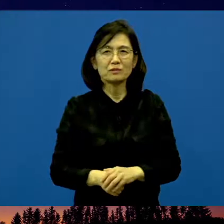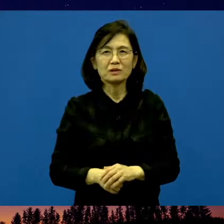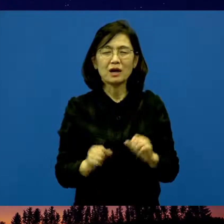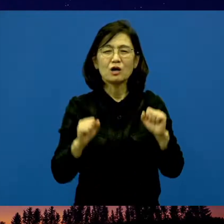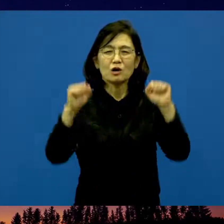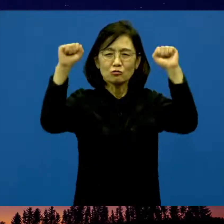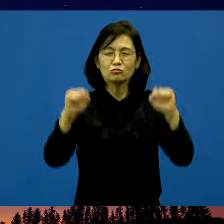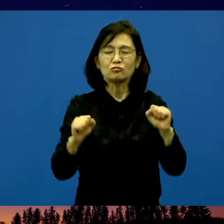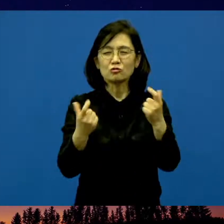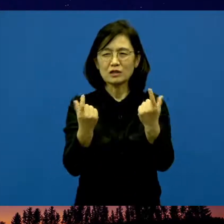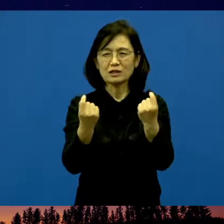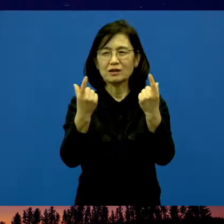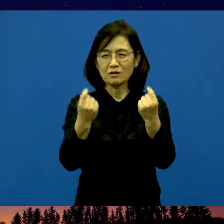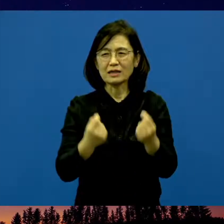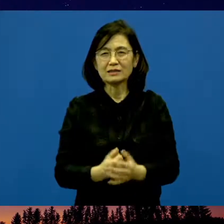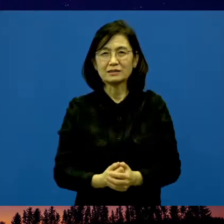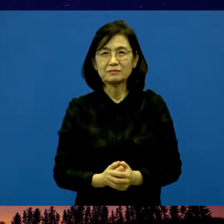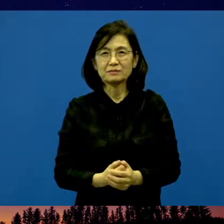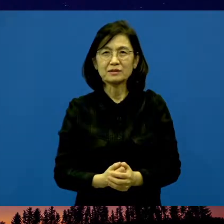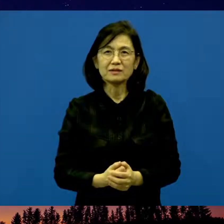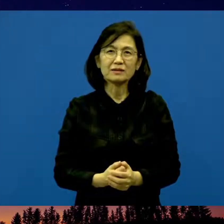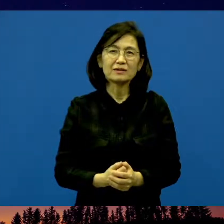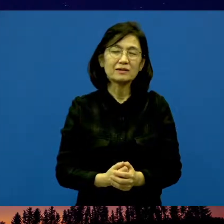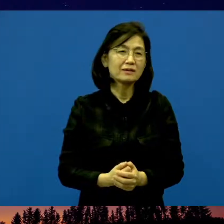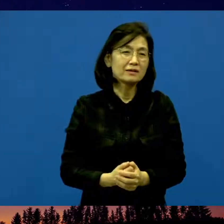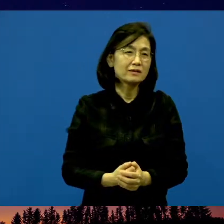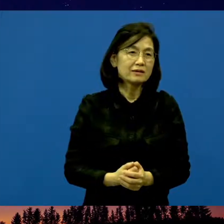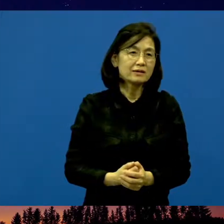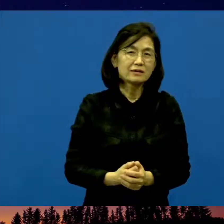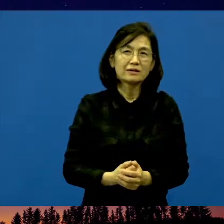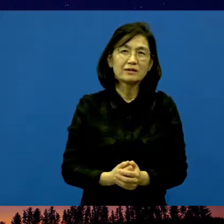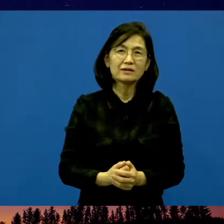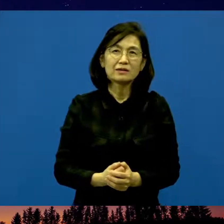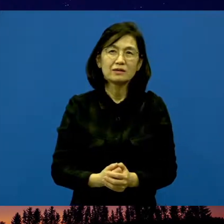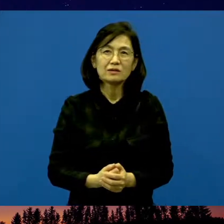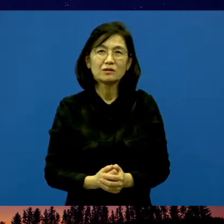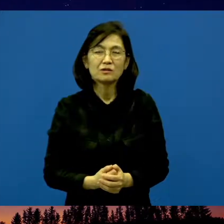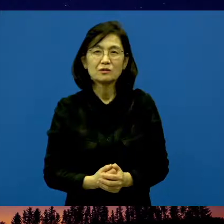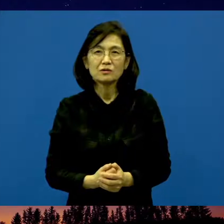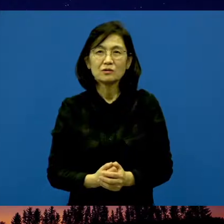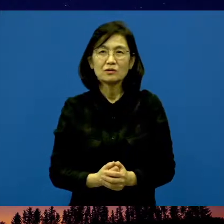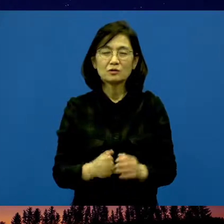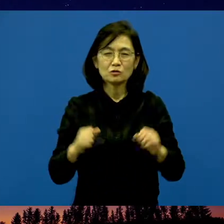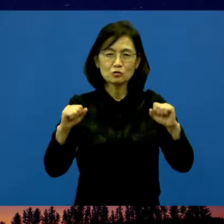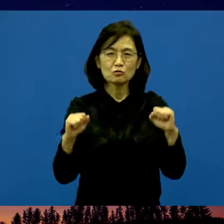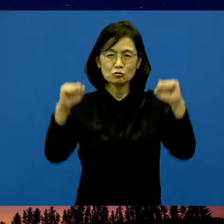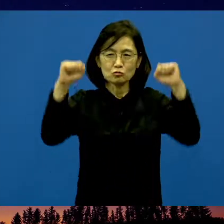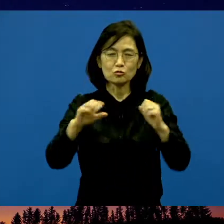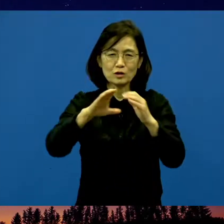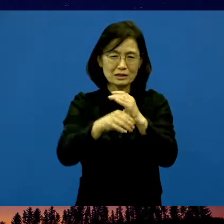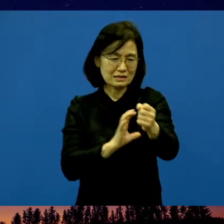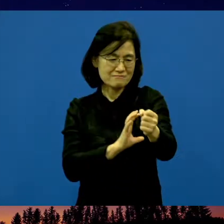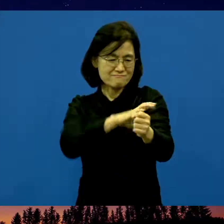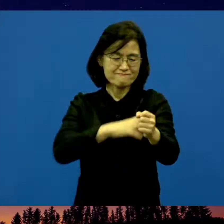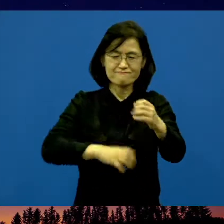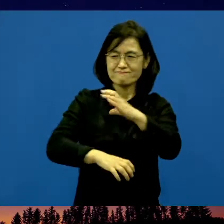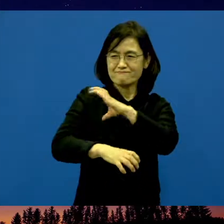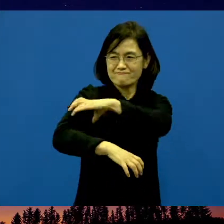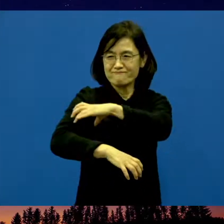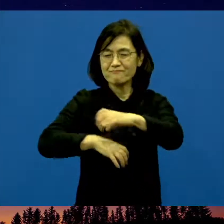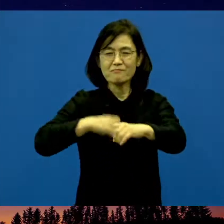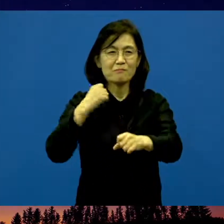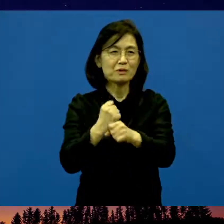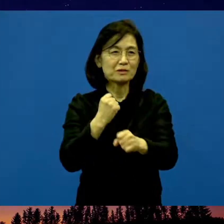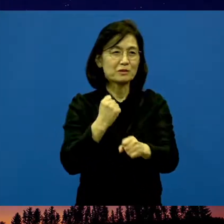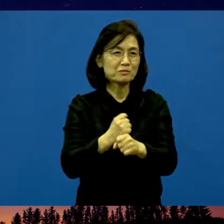똑같아요. 운동하고 똑같아요. 운동이 이런 뭐 마스를 만들고 뭐 이런 게 그냥 되는 게 아니잖아요, 여러분. 그렇죠?